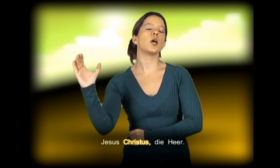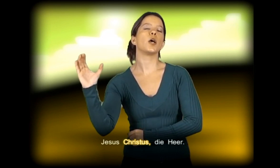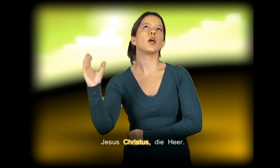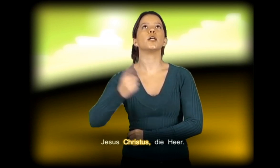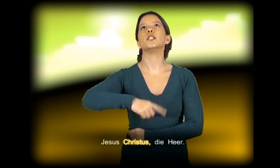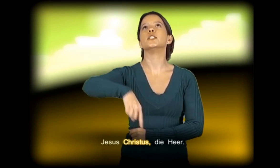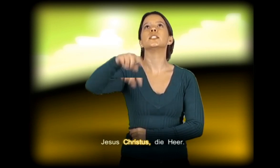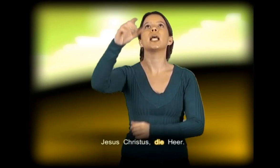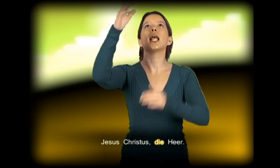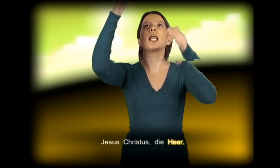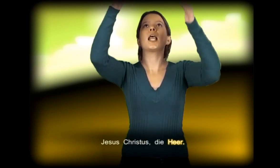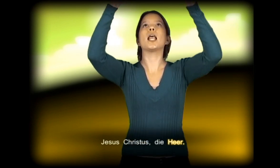Christus die